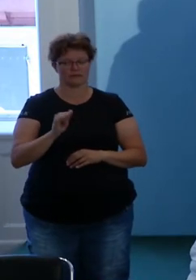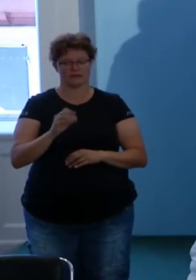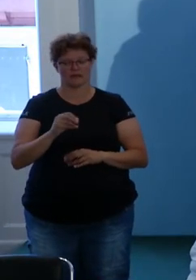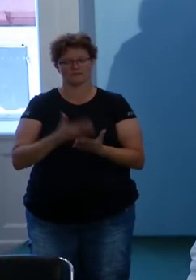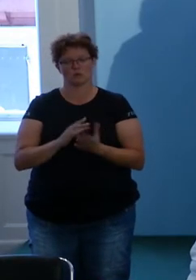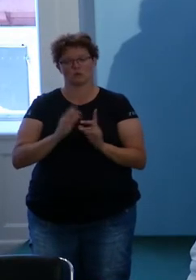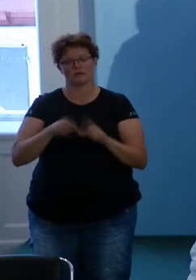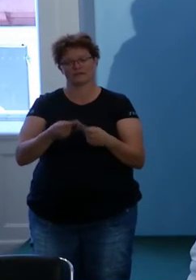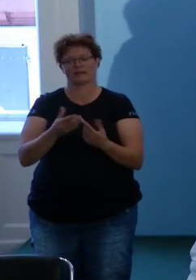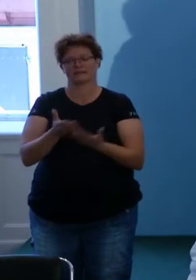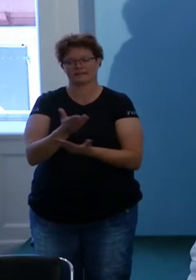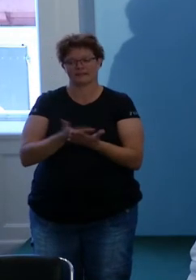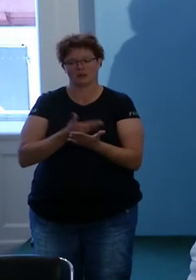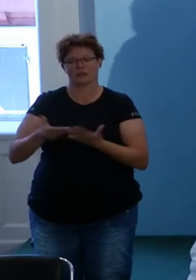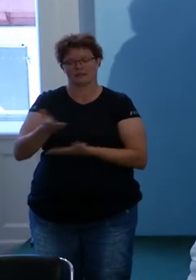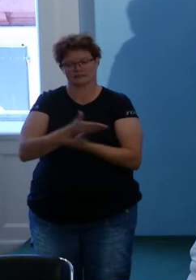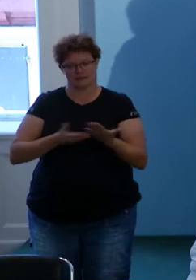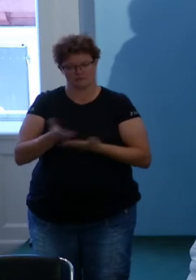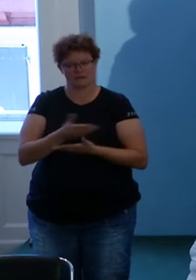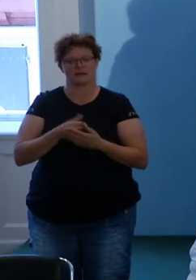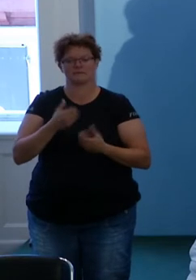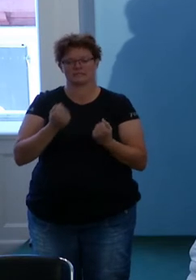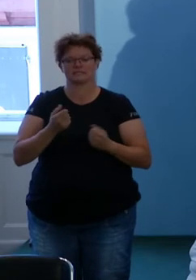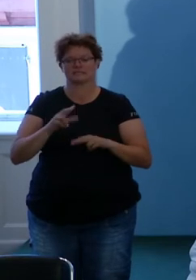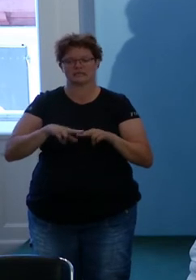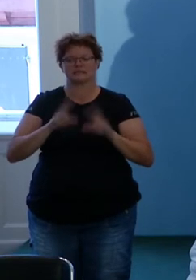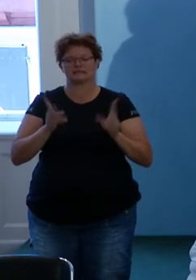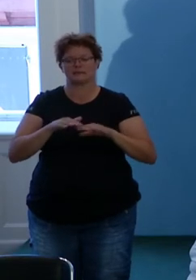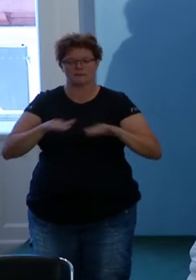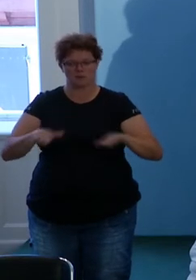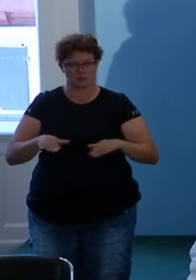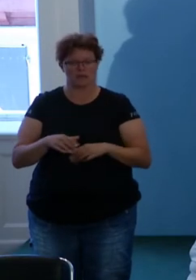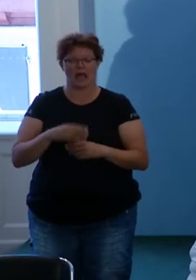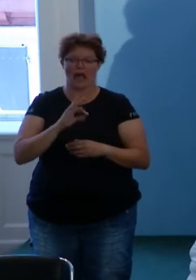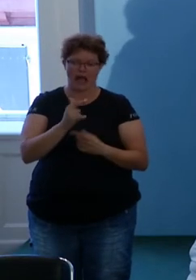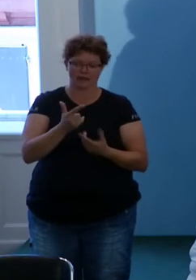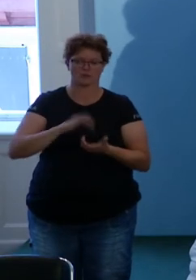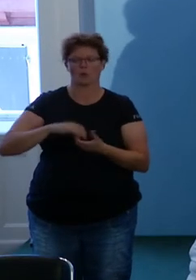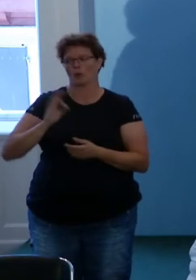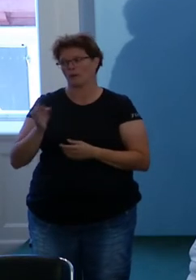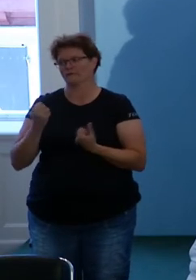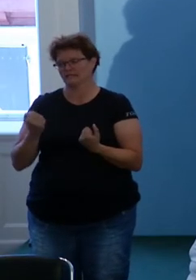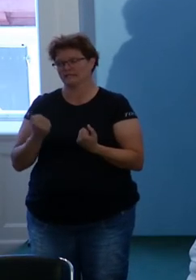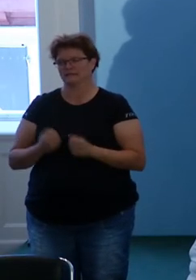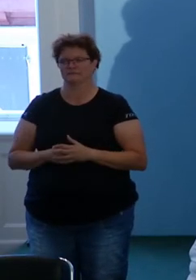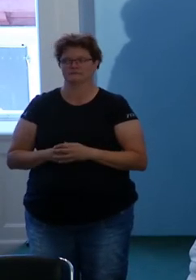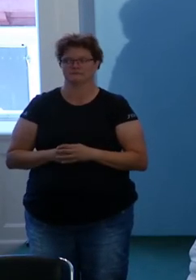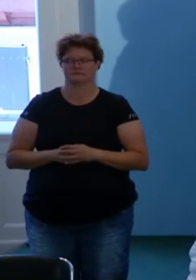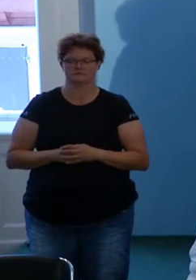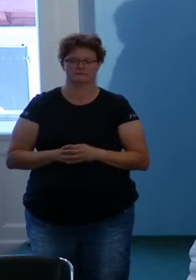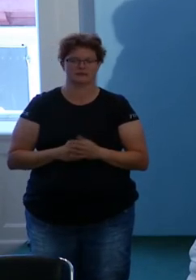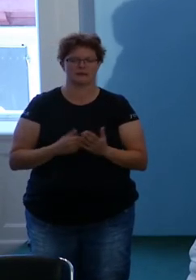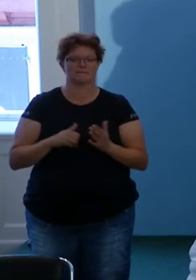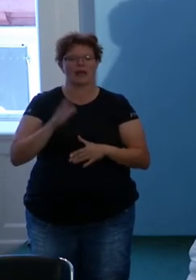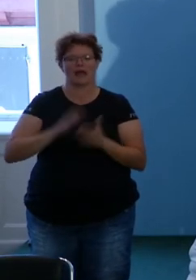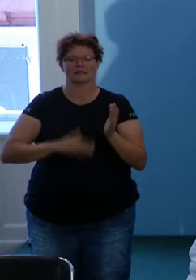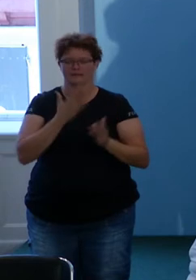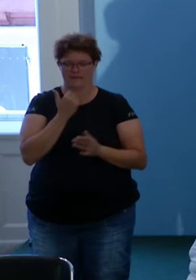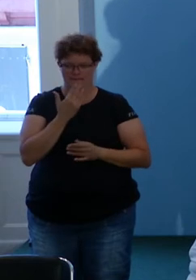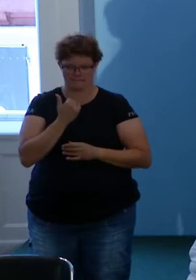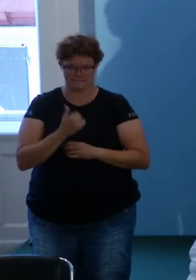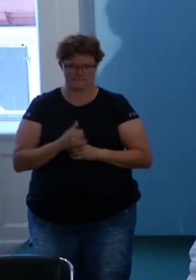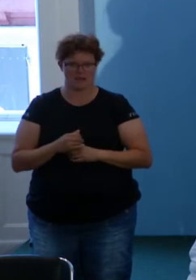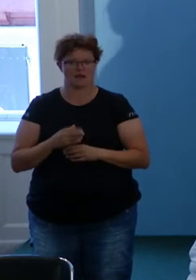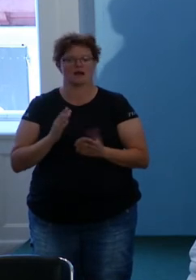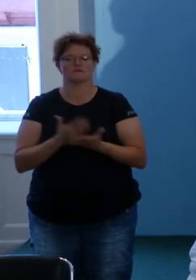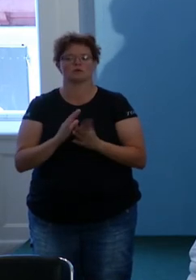utveckla nationella samverkan. Jätteviktigt att vi sitter vid samma bord. Att och hur är viktigt snarare än liksom vem. Det andra är att fortsätta